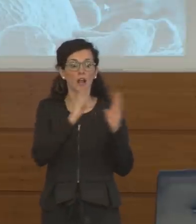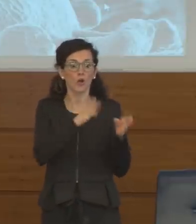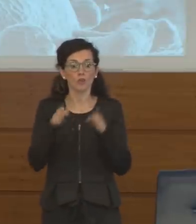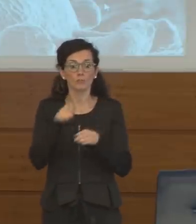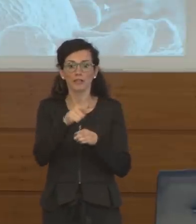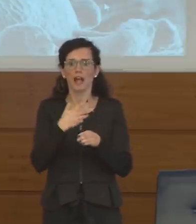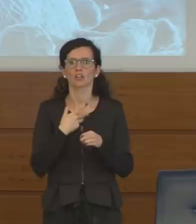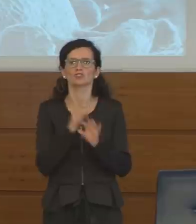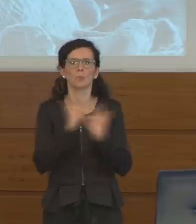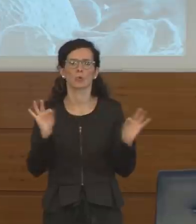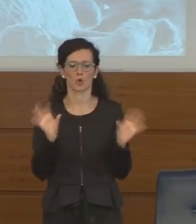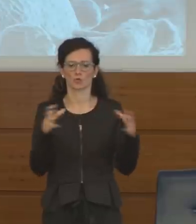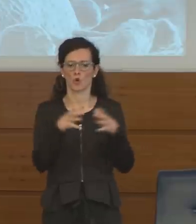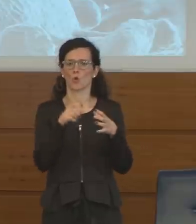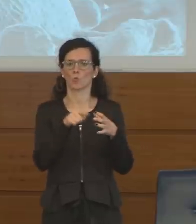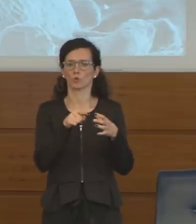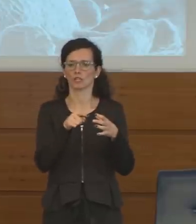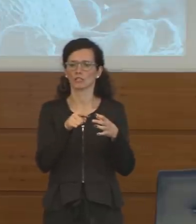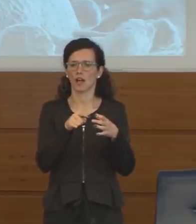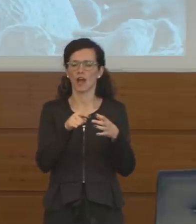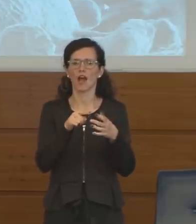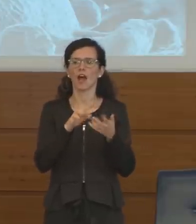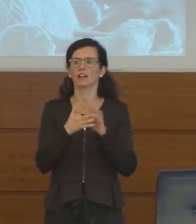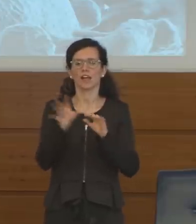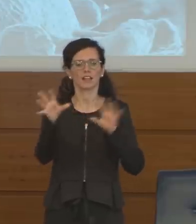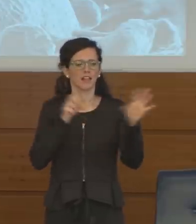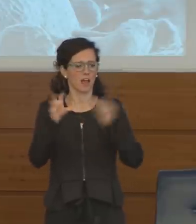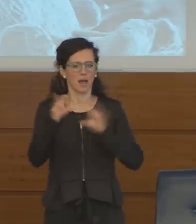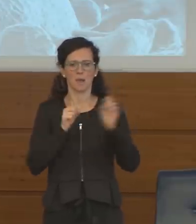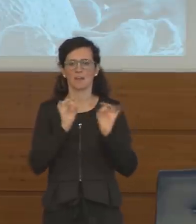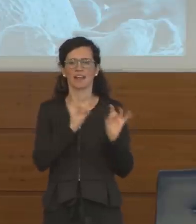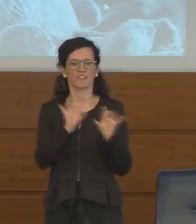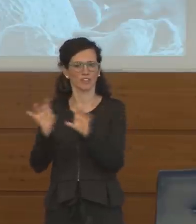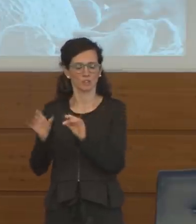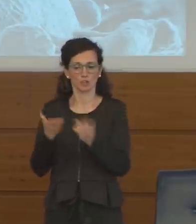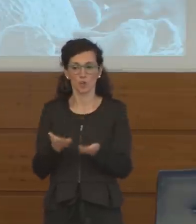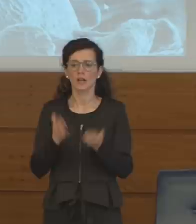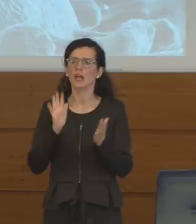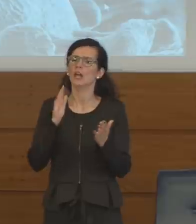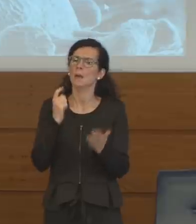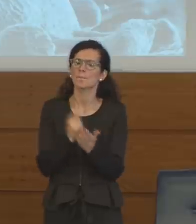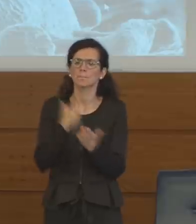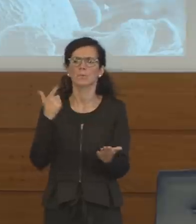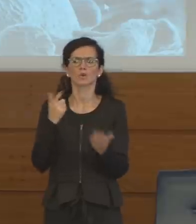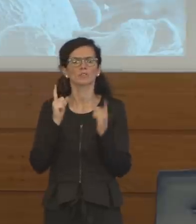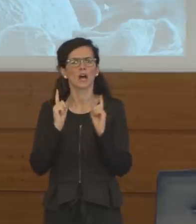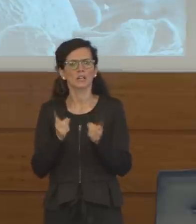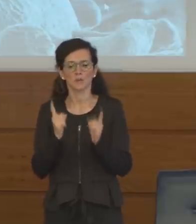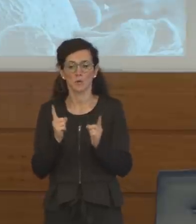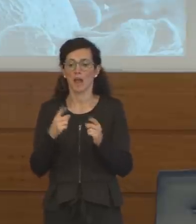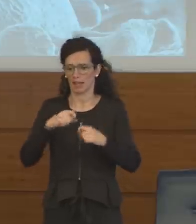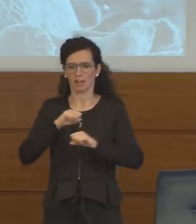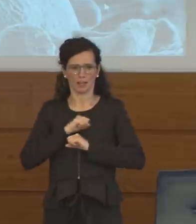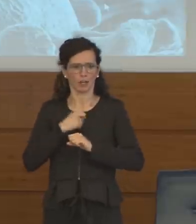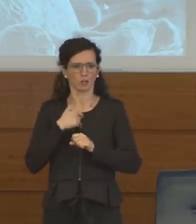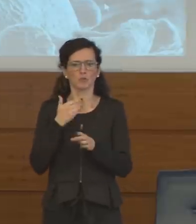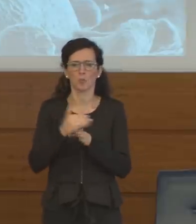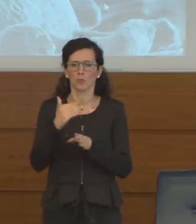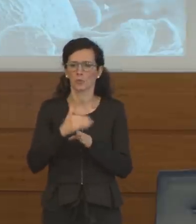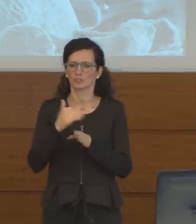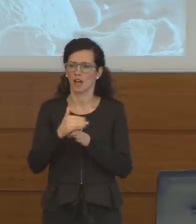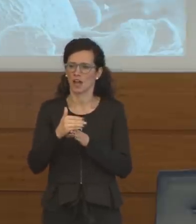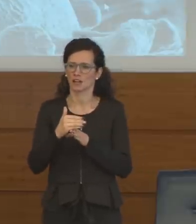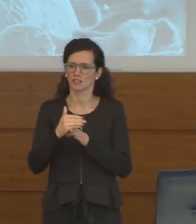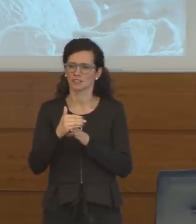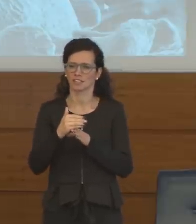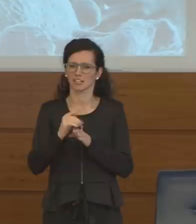pronta in qualche modo recettiva a diffondere l'infezione. Ma quello che è molto importante è che le misure che credo più tardi comunicheremo dopo